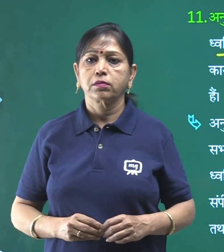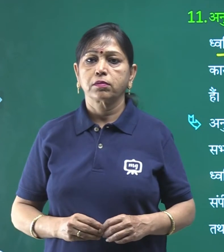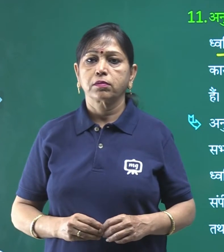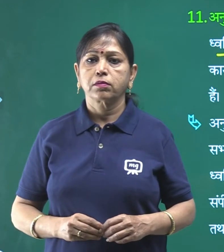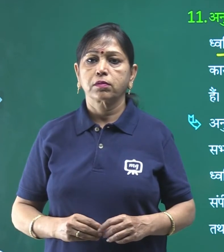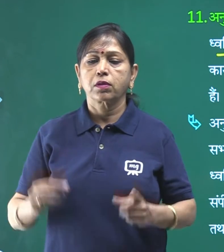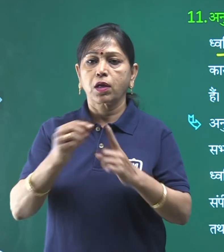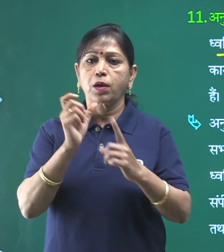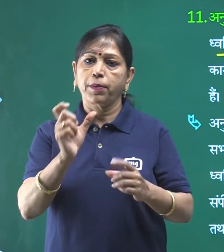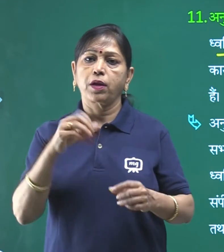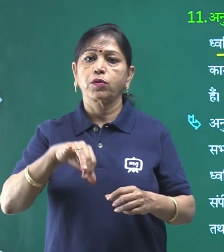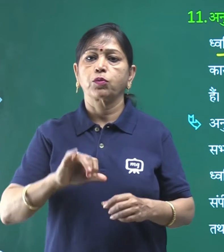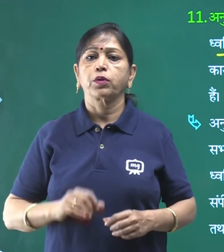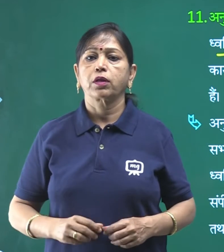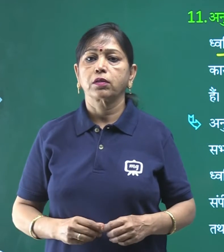परावर्तनों के